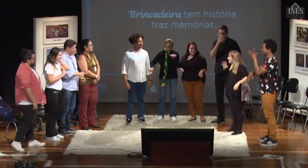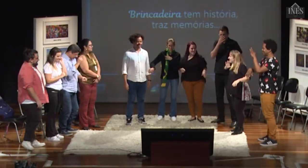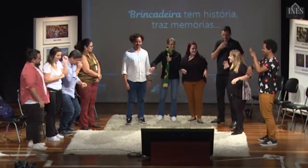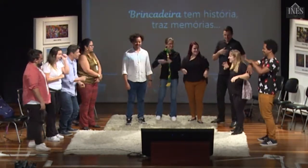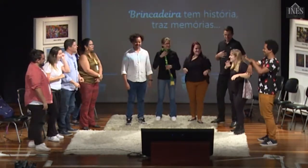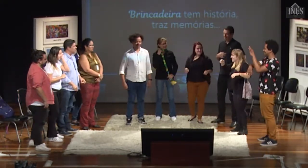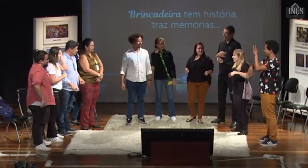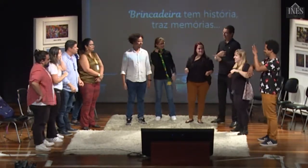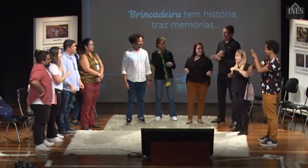Conhece mosca?